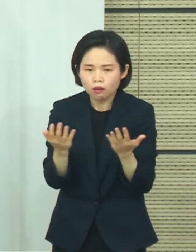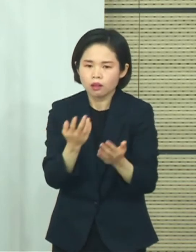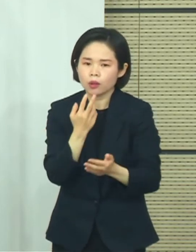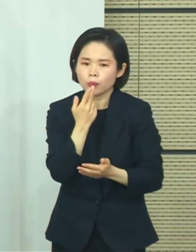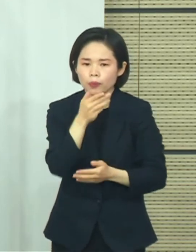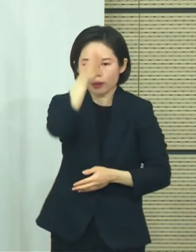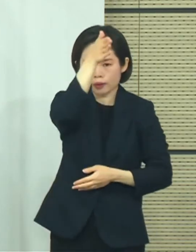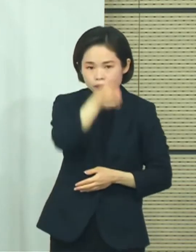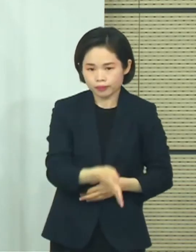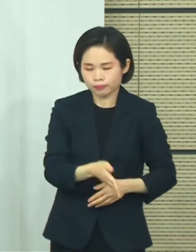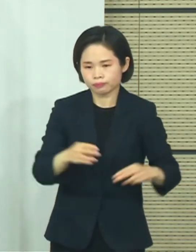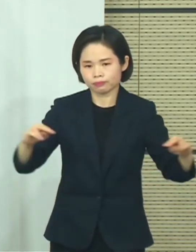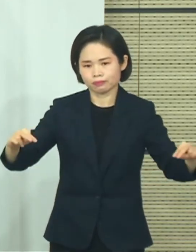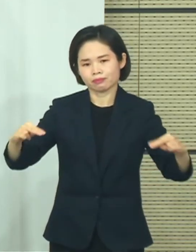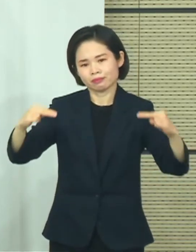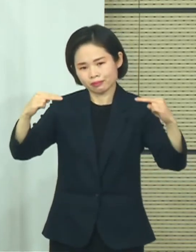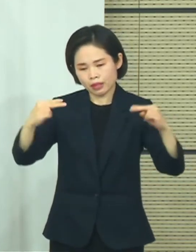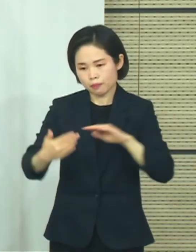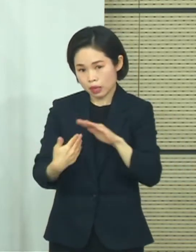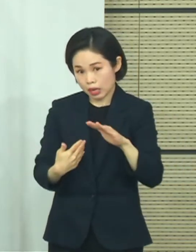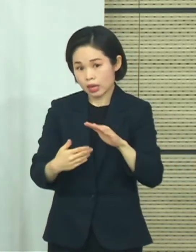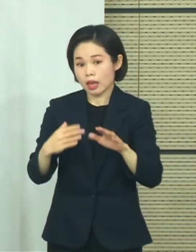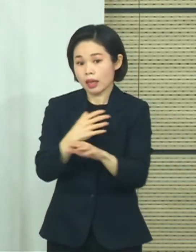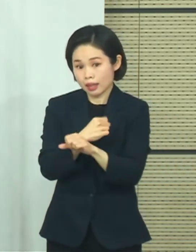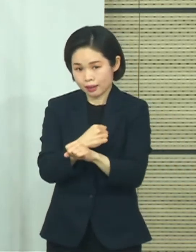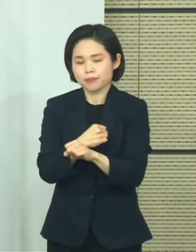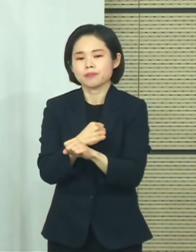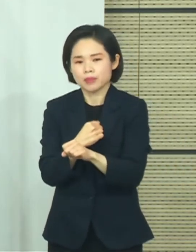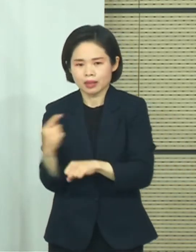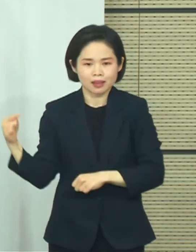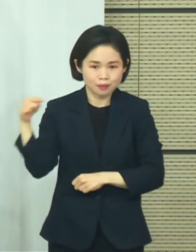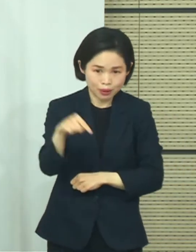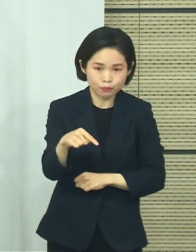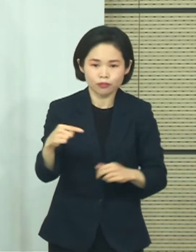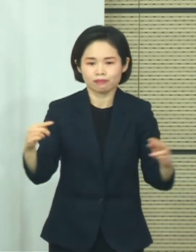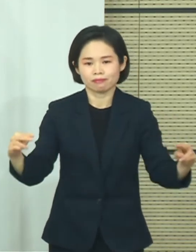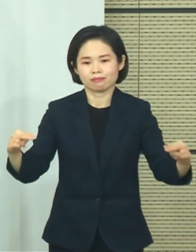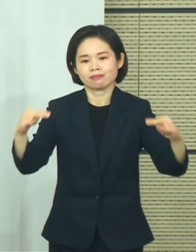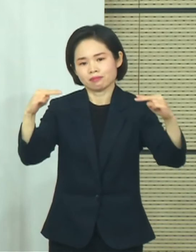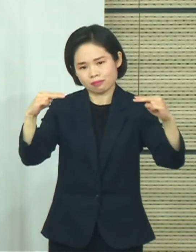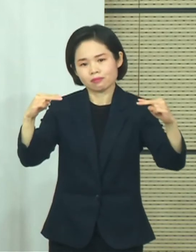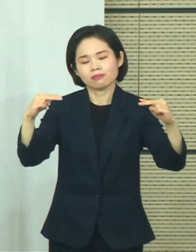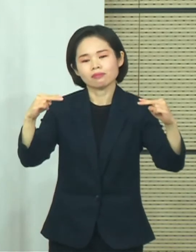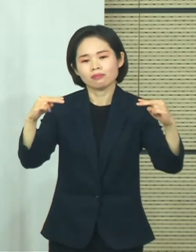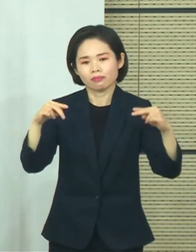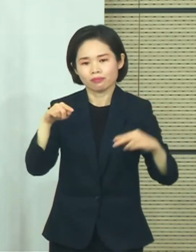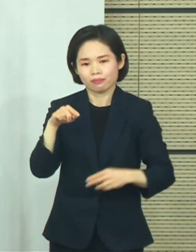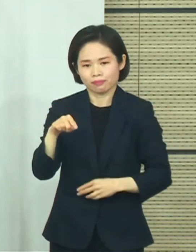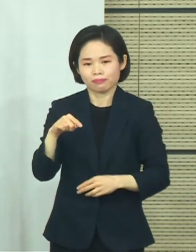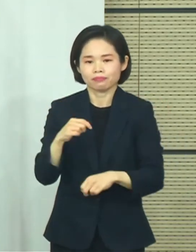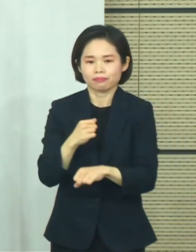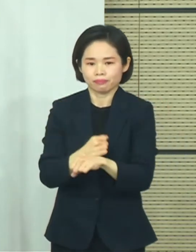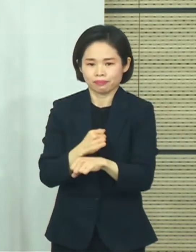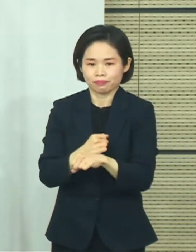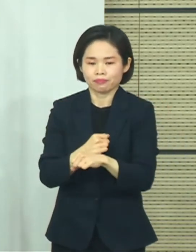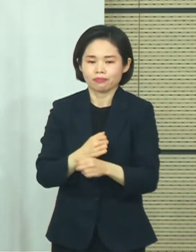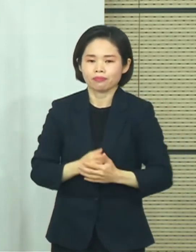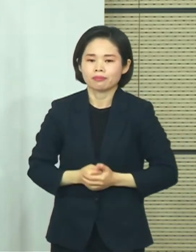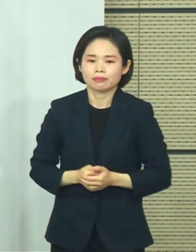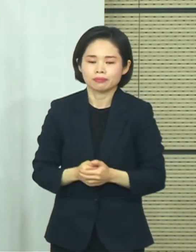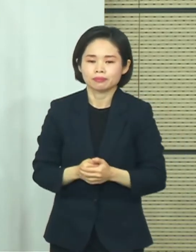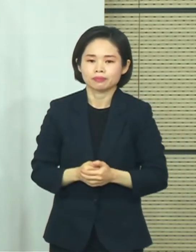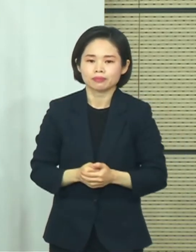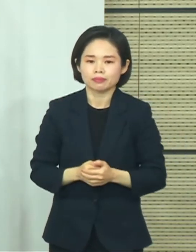별도 공간에서 사전 예약제를 통해 제한적인 비접촉 면회를 실시하도록 하고 있습니다